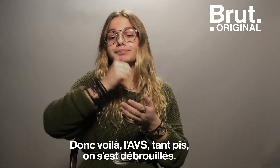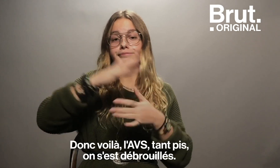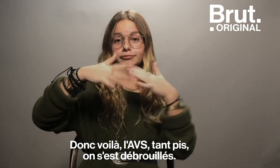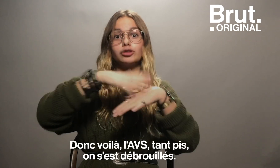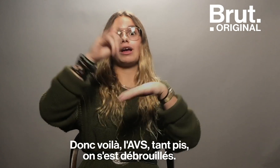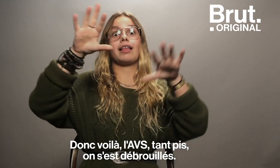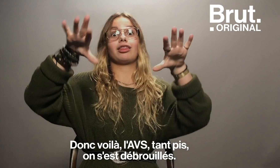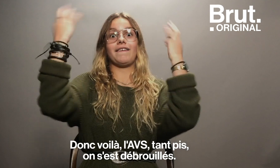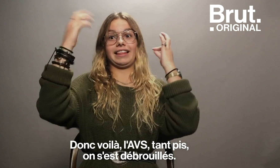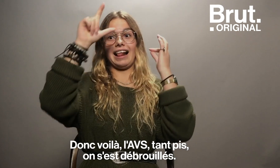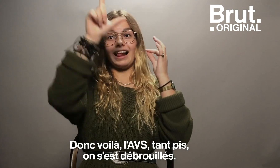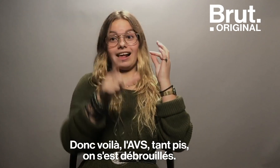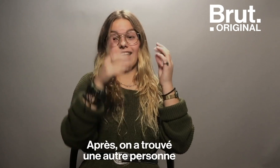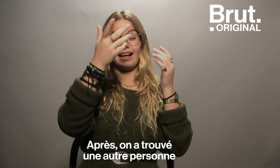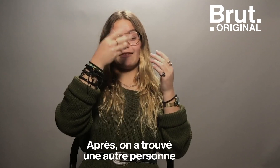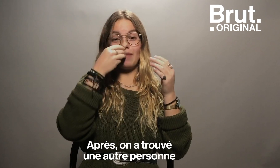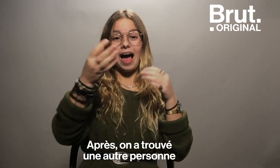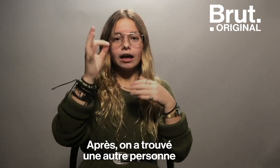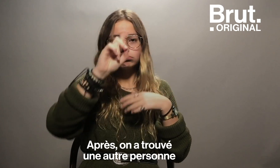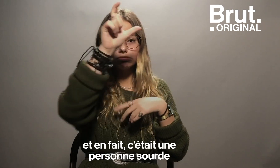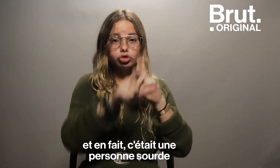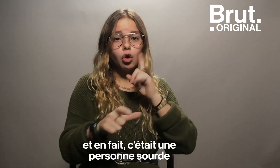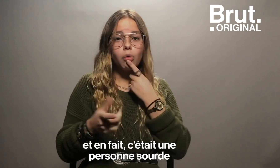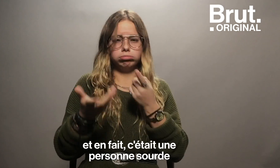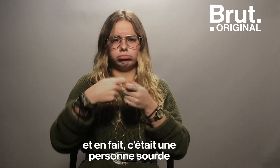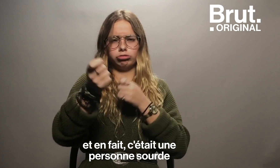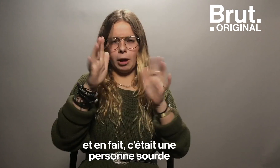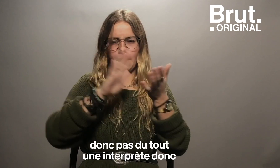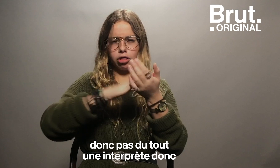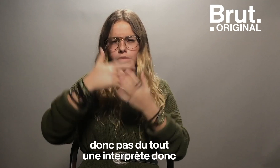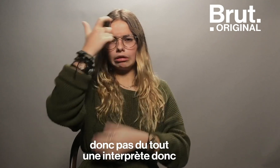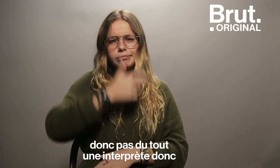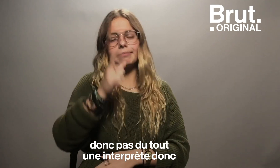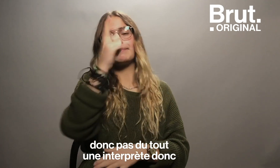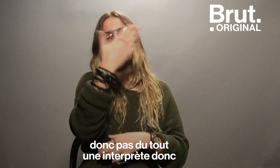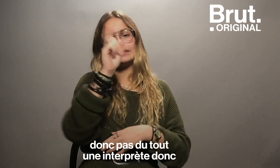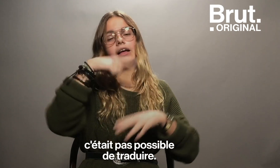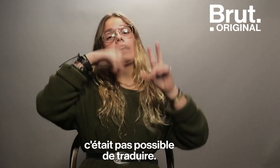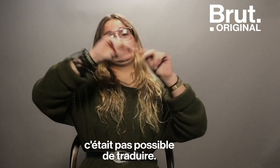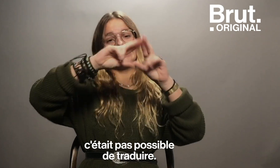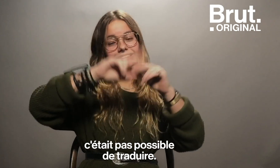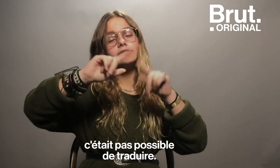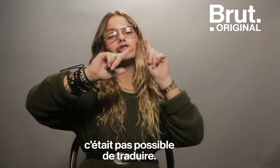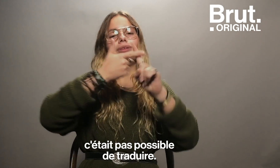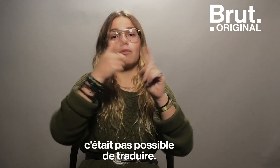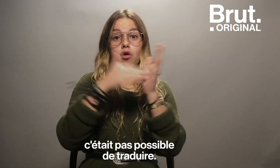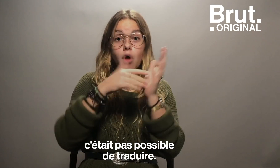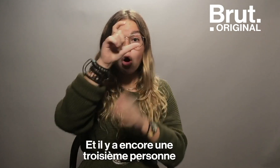Donc voilà, l'AVS, bon, tant pis, on s démoyés. Après, on a trouvé une autre personne, et en fait, c'était une personne sourde, donc pas du tout une interprète, donc c'était pas possible de traduire. Il y une